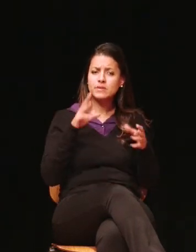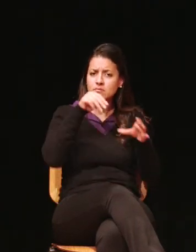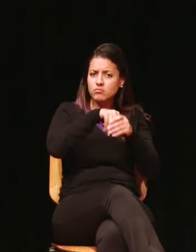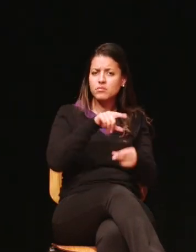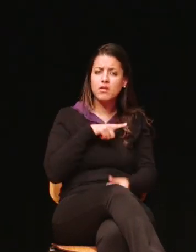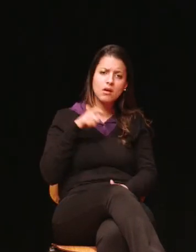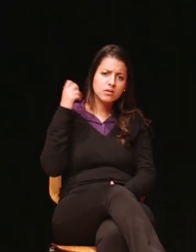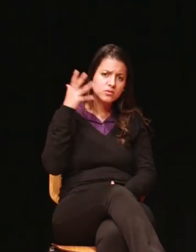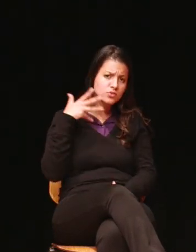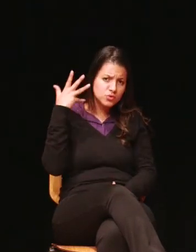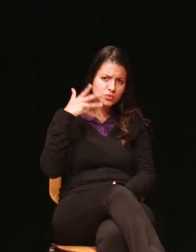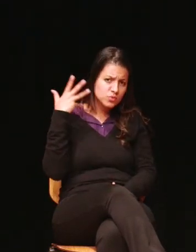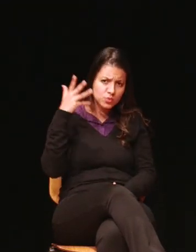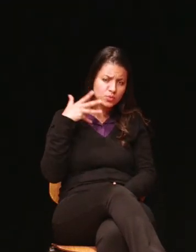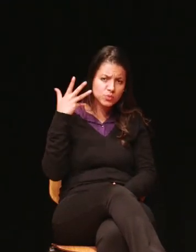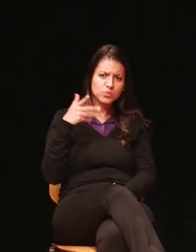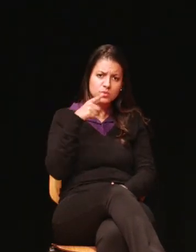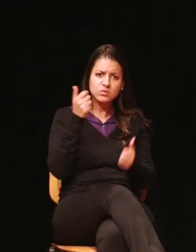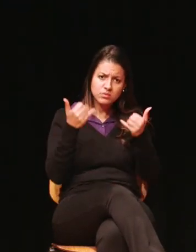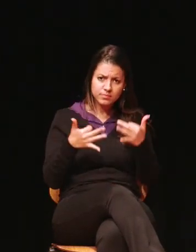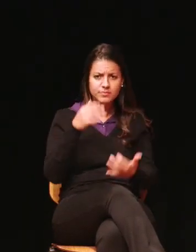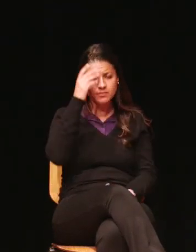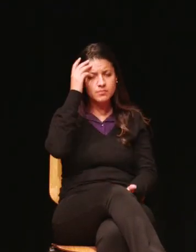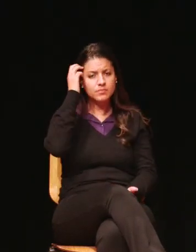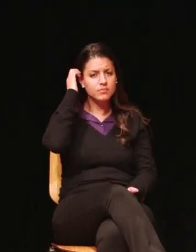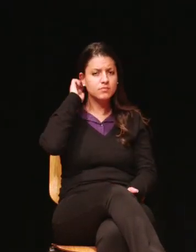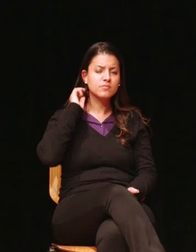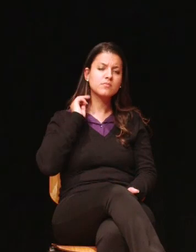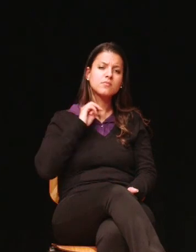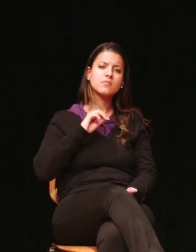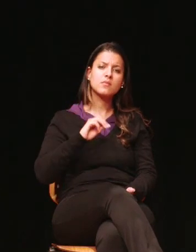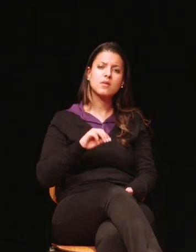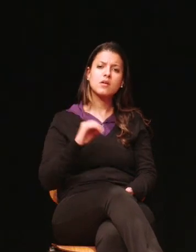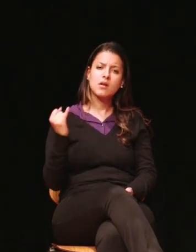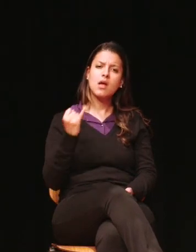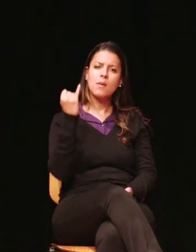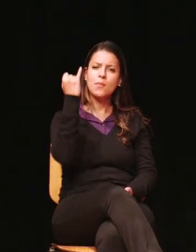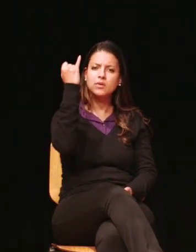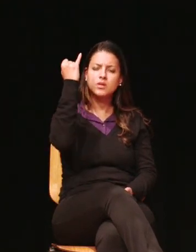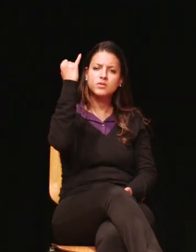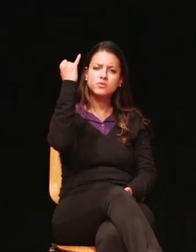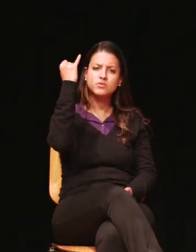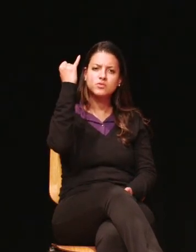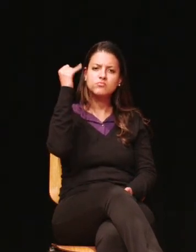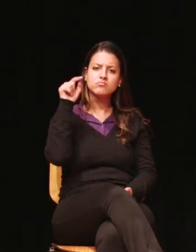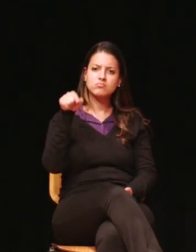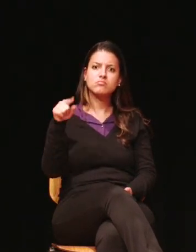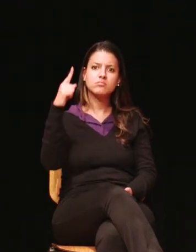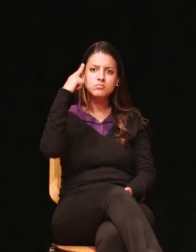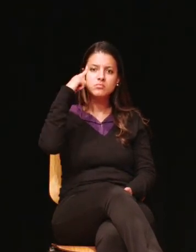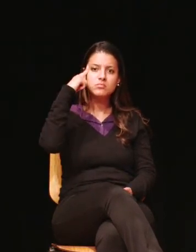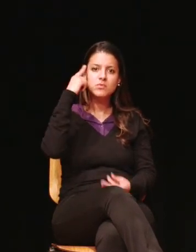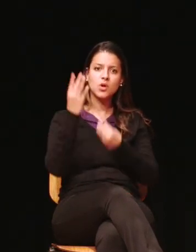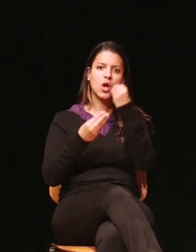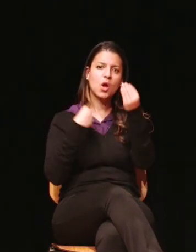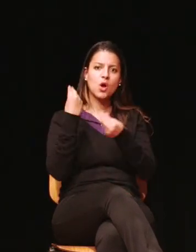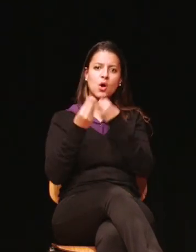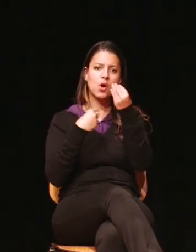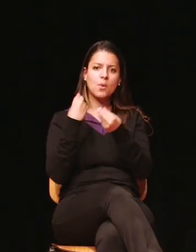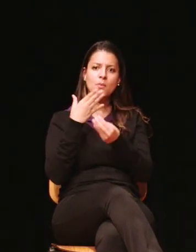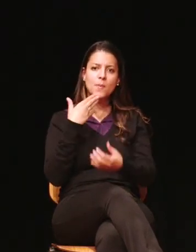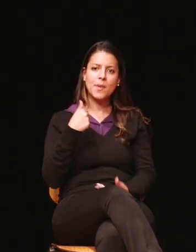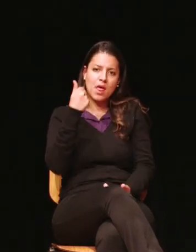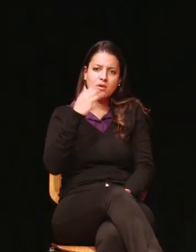tem alguma coisa que ele fala. É importante que eles sejam levados a pensar sobre aquele objeto da maneira